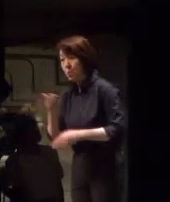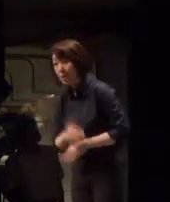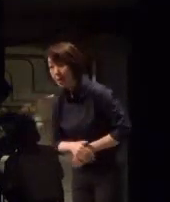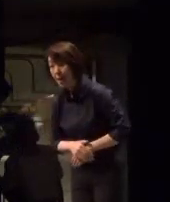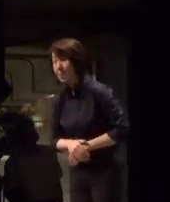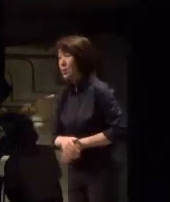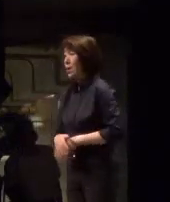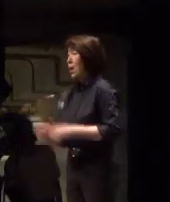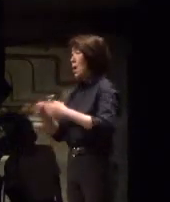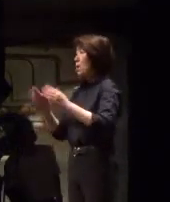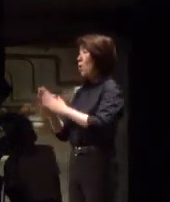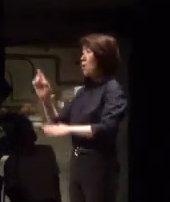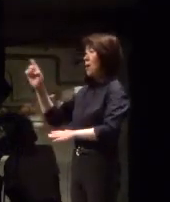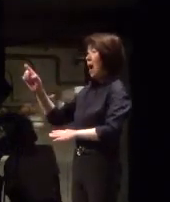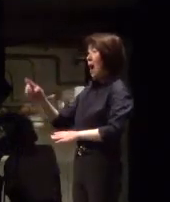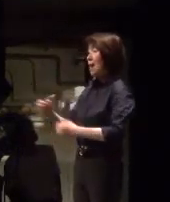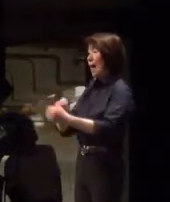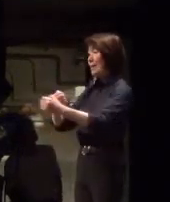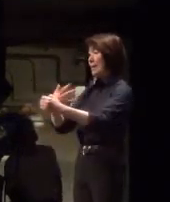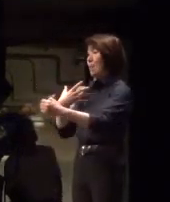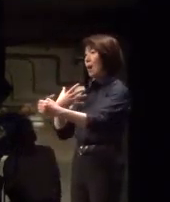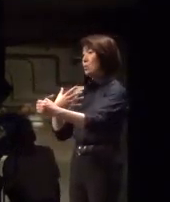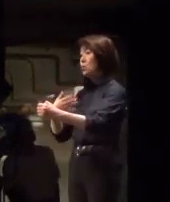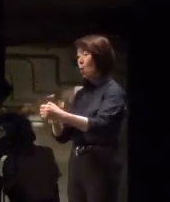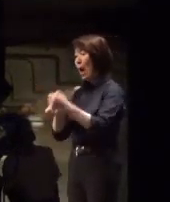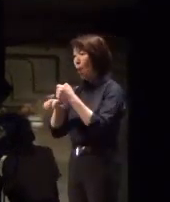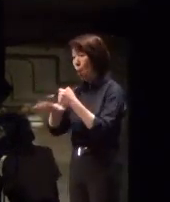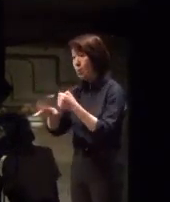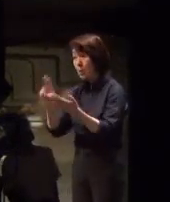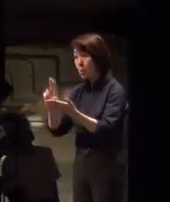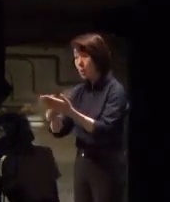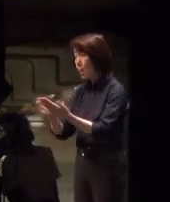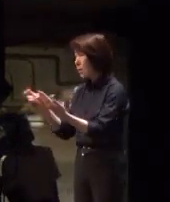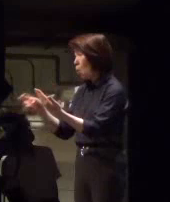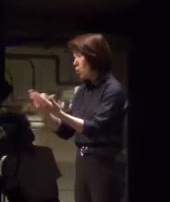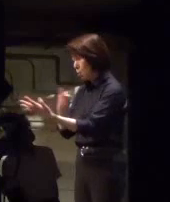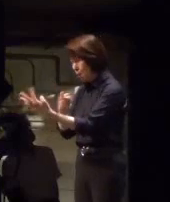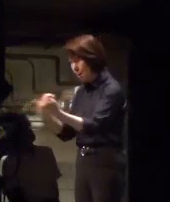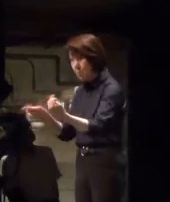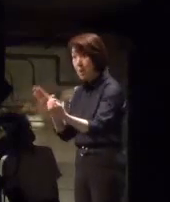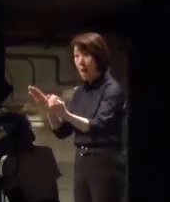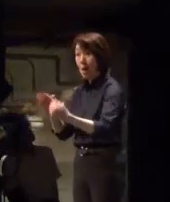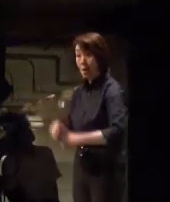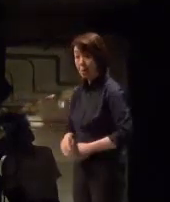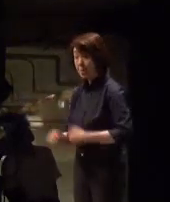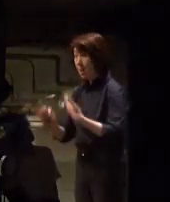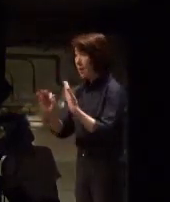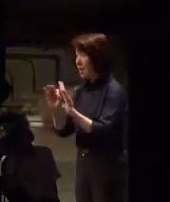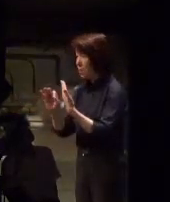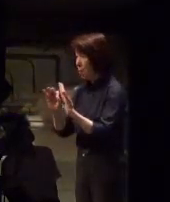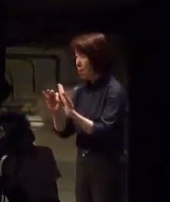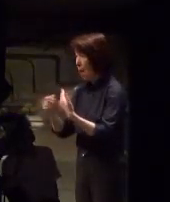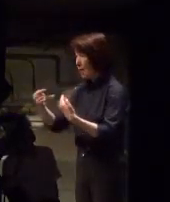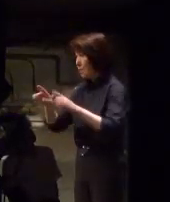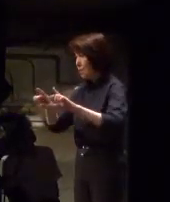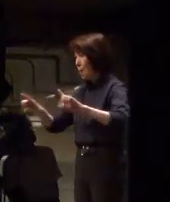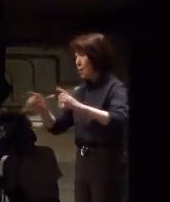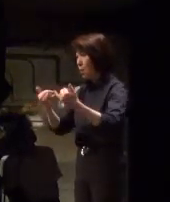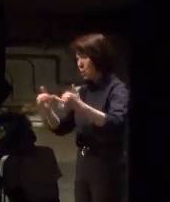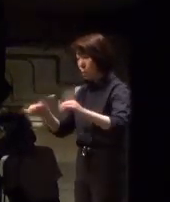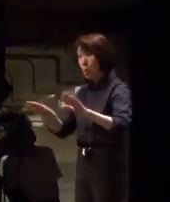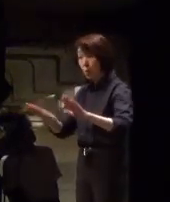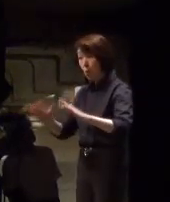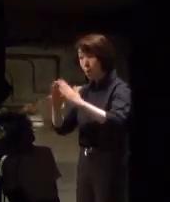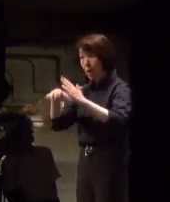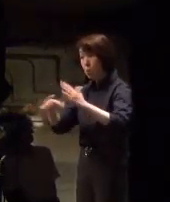国家が被爆とか放射能について決めた法律だってたくさんあります。例えば一般の人々、今